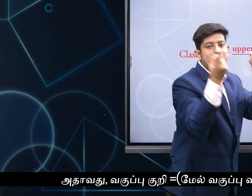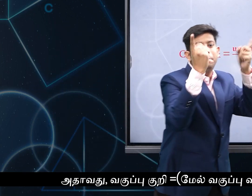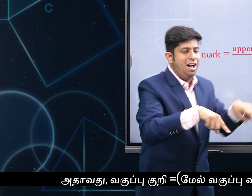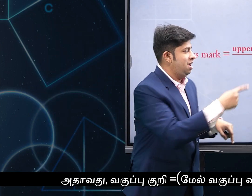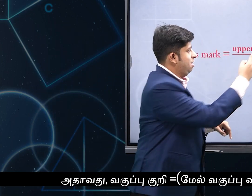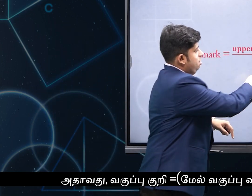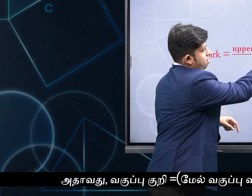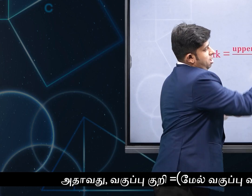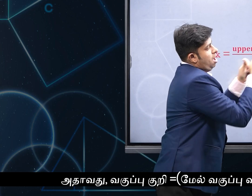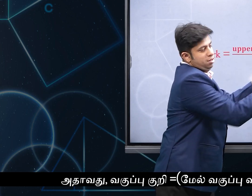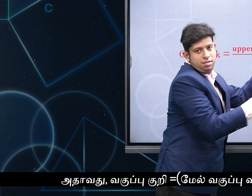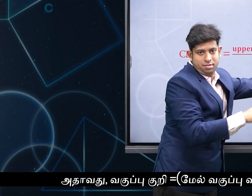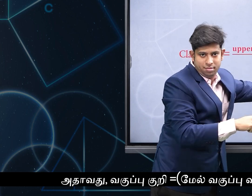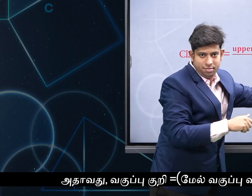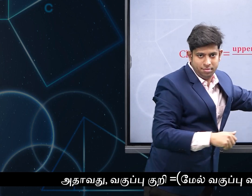வரம்பு பை 2.